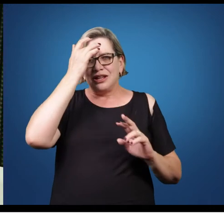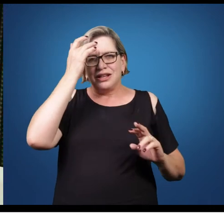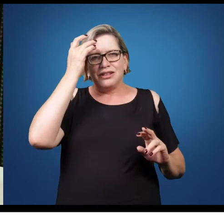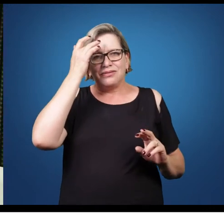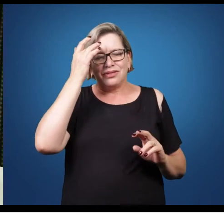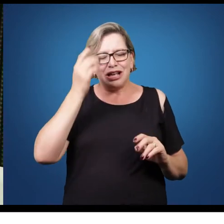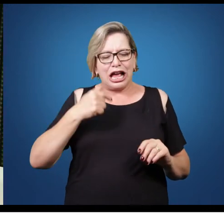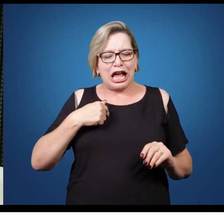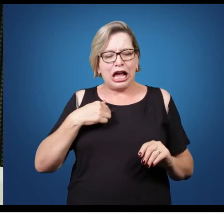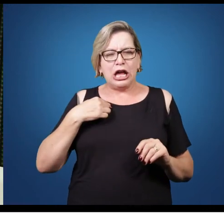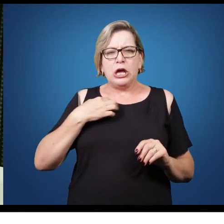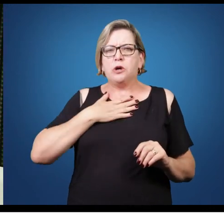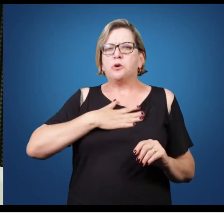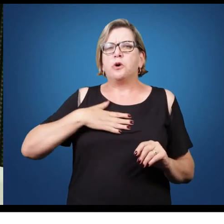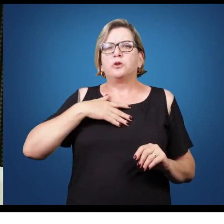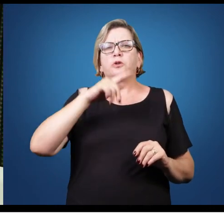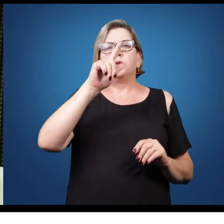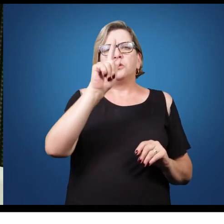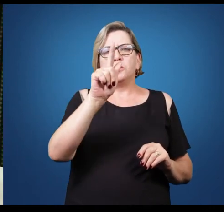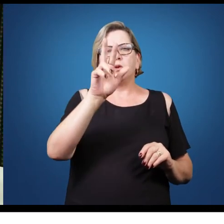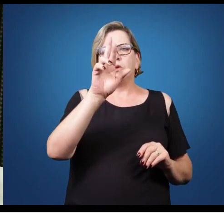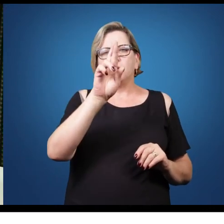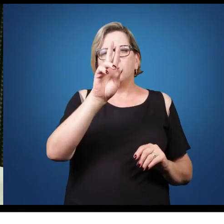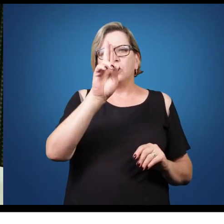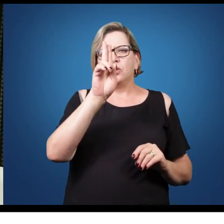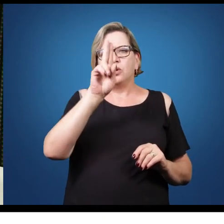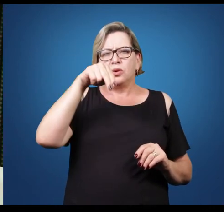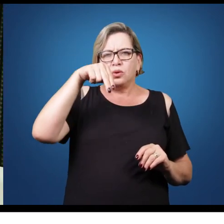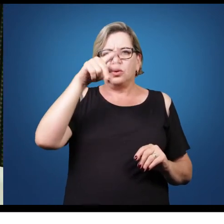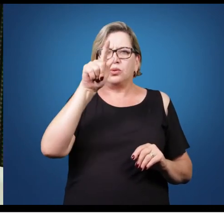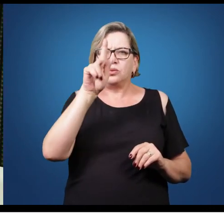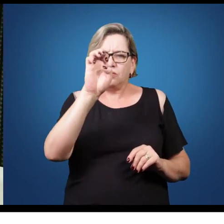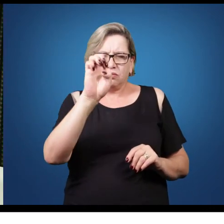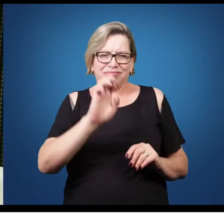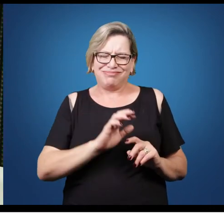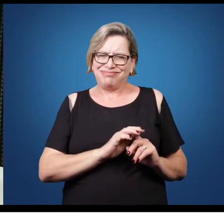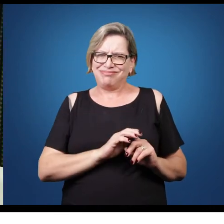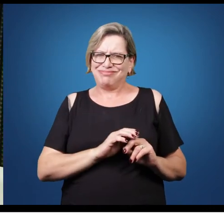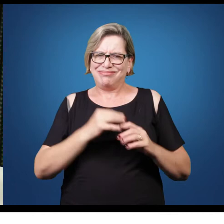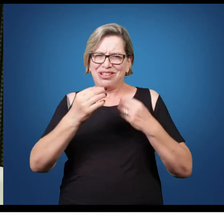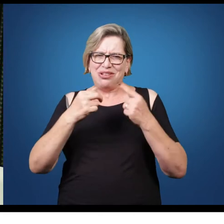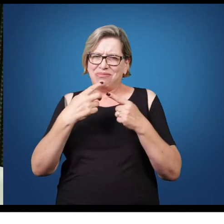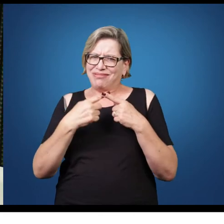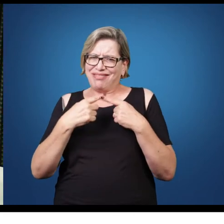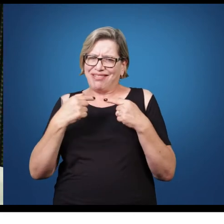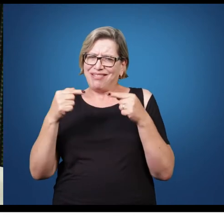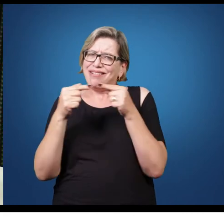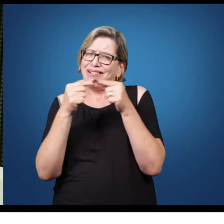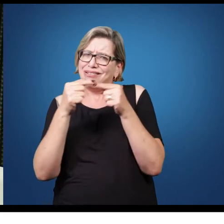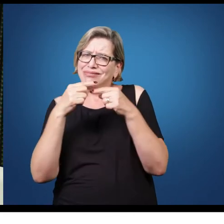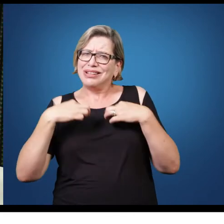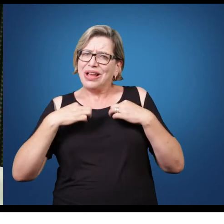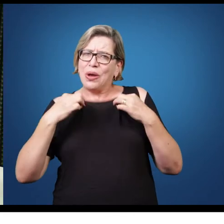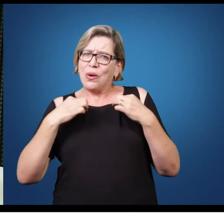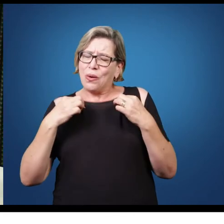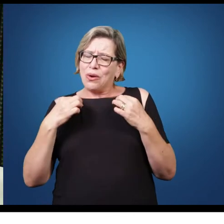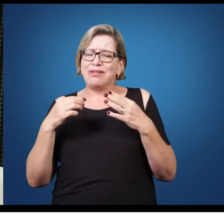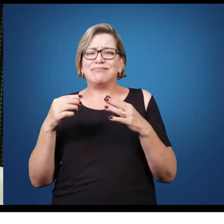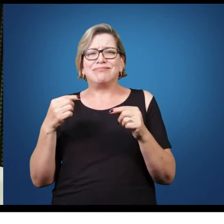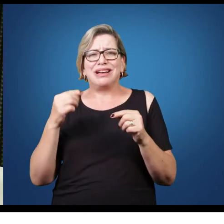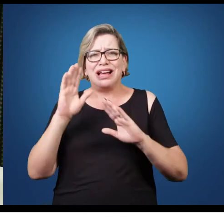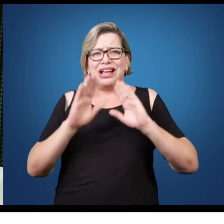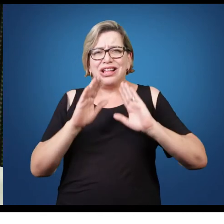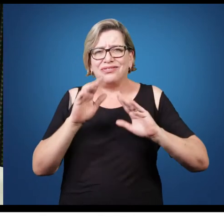eu gosto de grunge daí porque a pessoa gosta de usar calça rasgada ou seja junto com gols de um jeito de se vestir